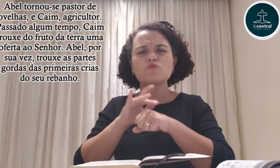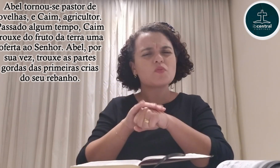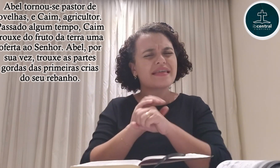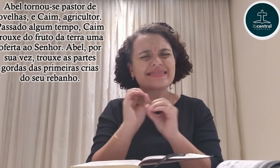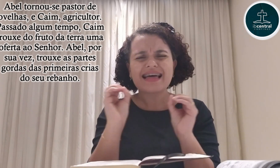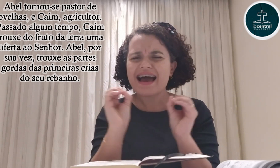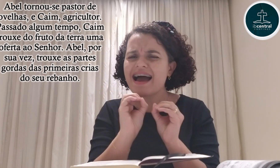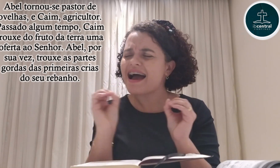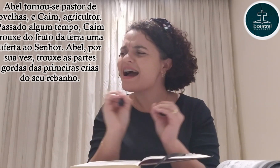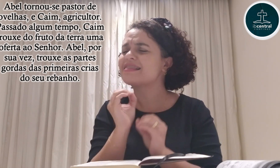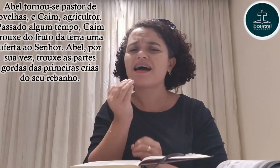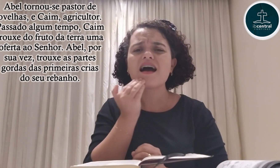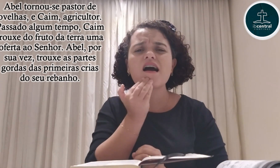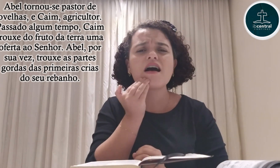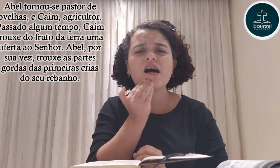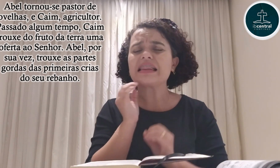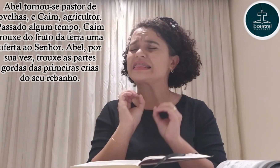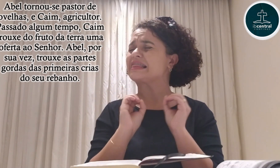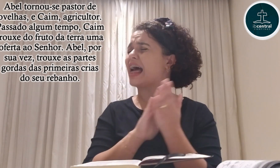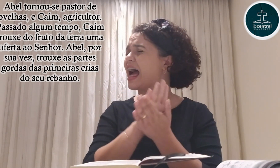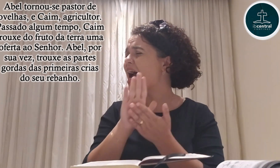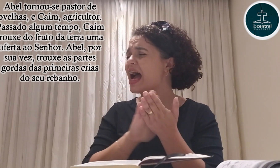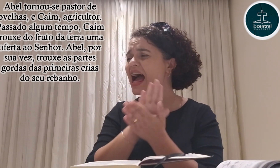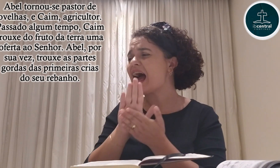das primeiras crias